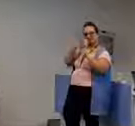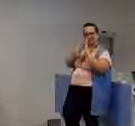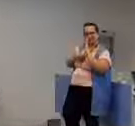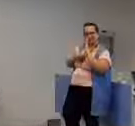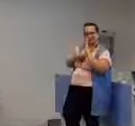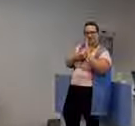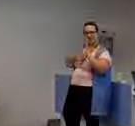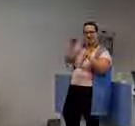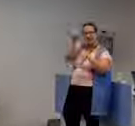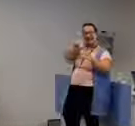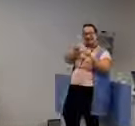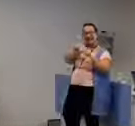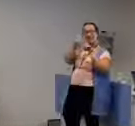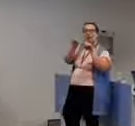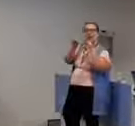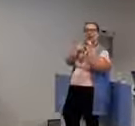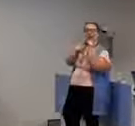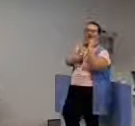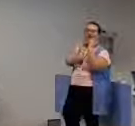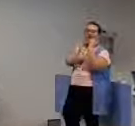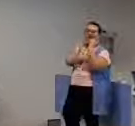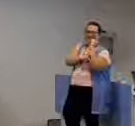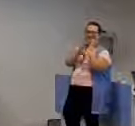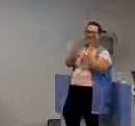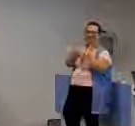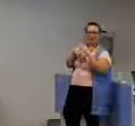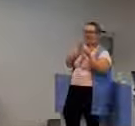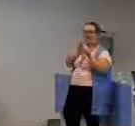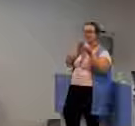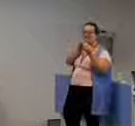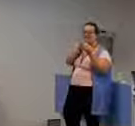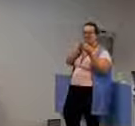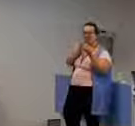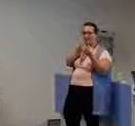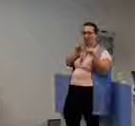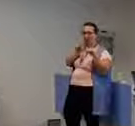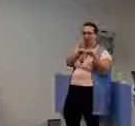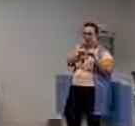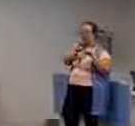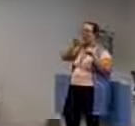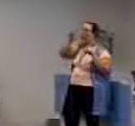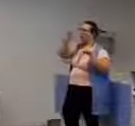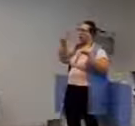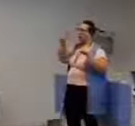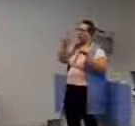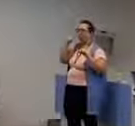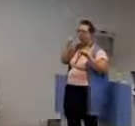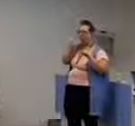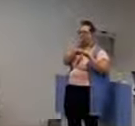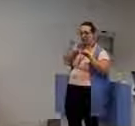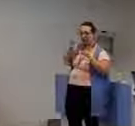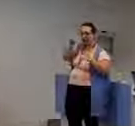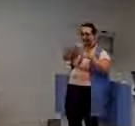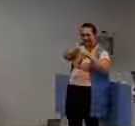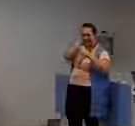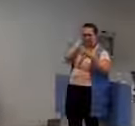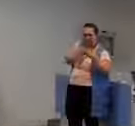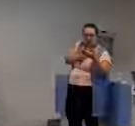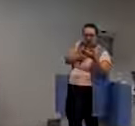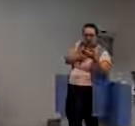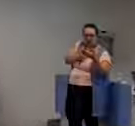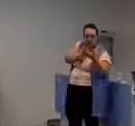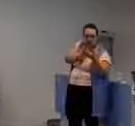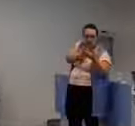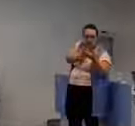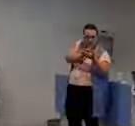fornecedores dentro do software. E conforme eu vou dando as referências construtivas do projeto, ele vai lá dentro do catálogo do